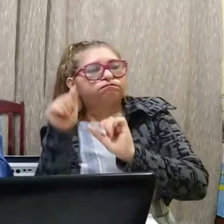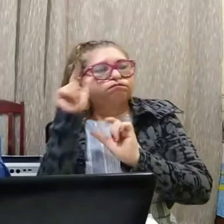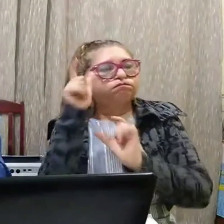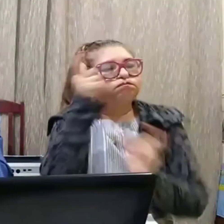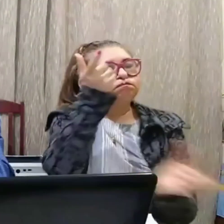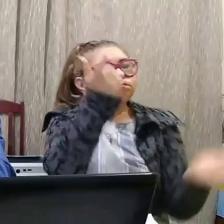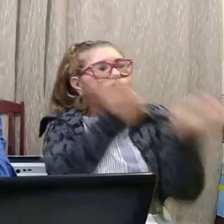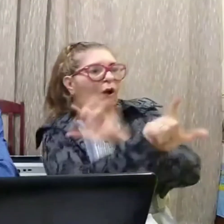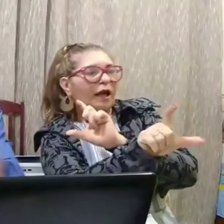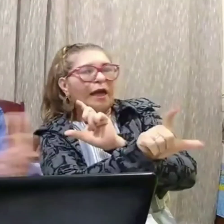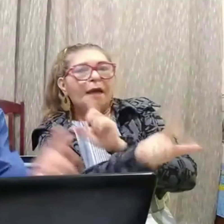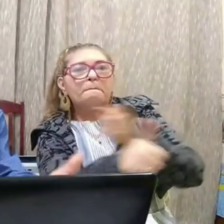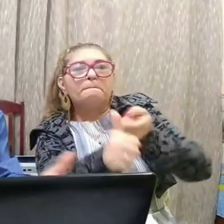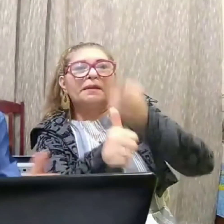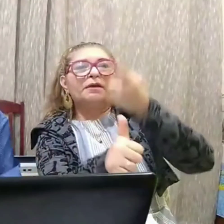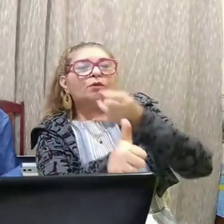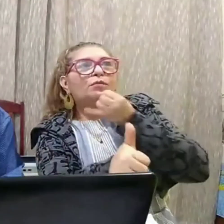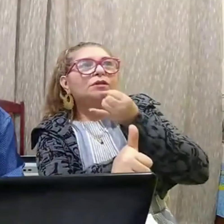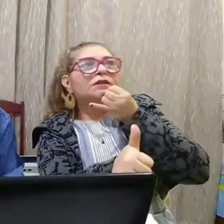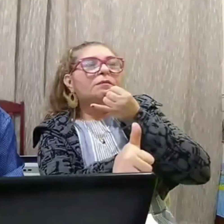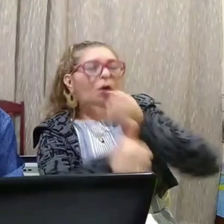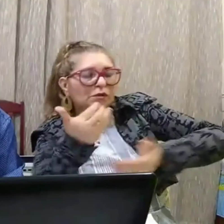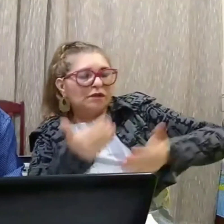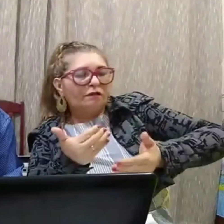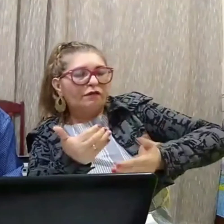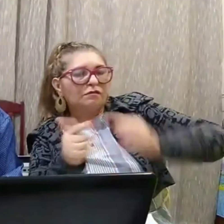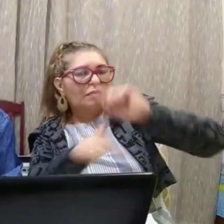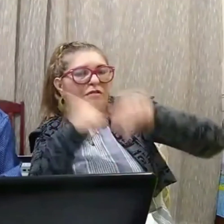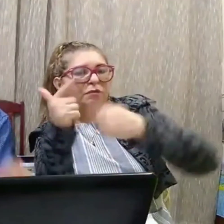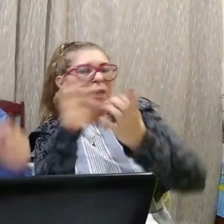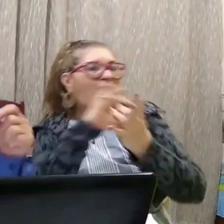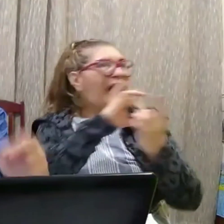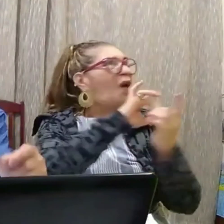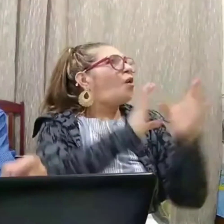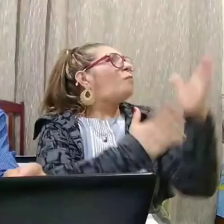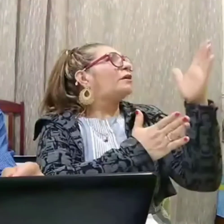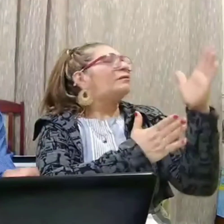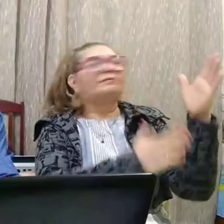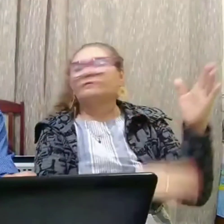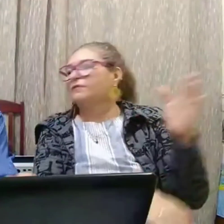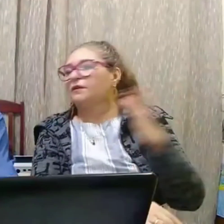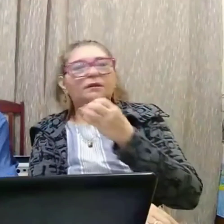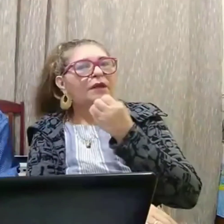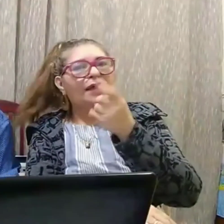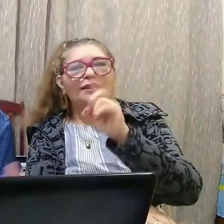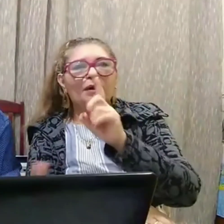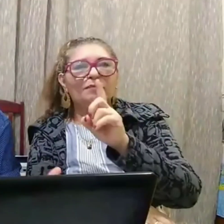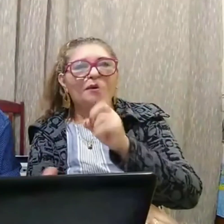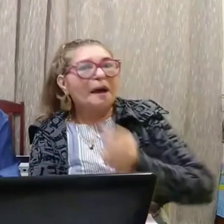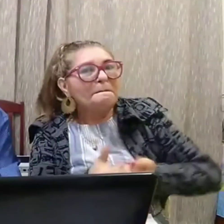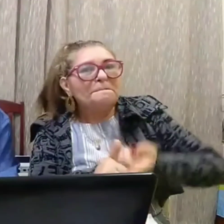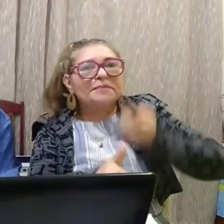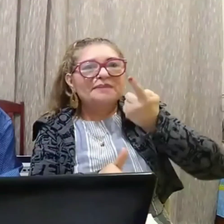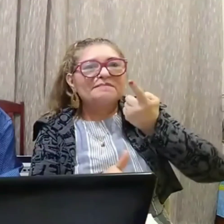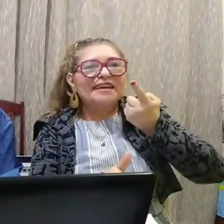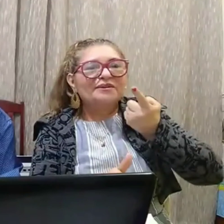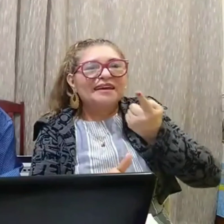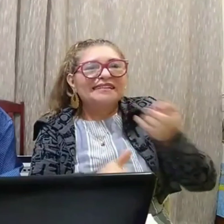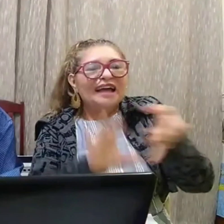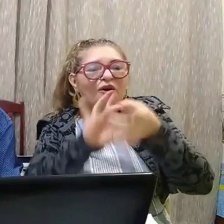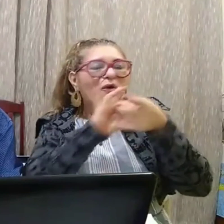de Deus primeiro e depois a comunhão, a gente vai fazer o serviço e não vai ter a comunhão e vai perder a